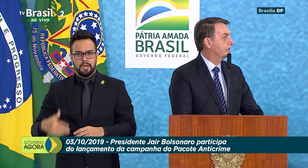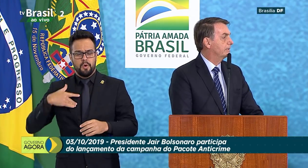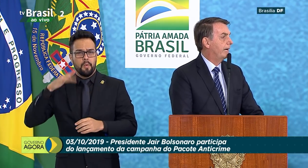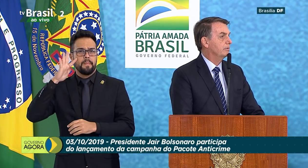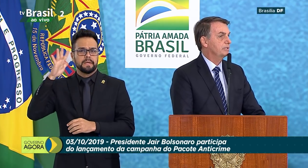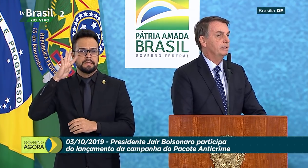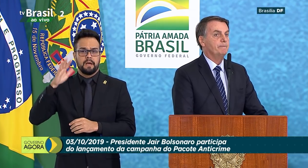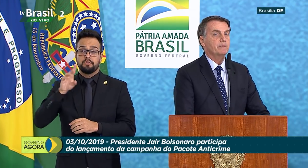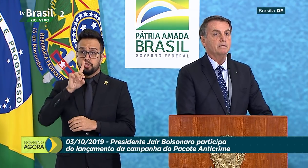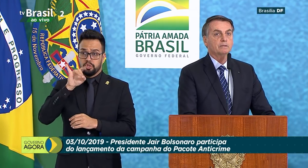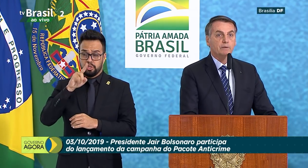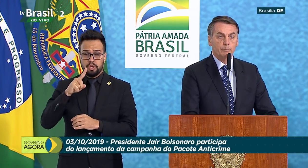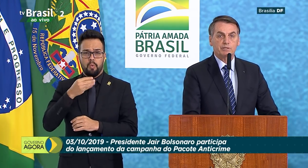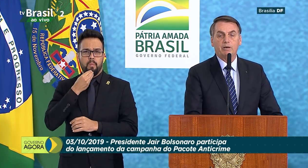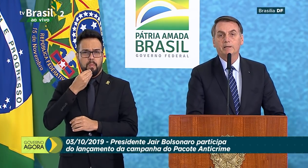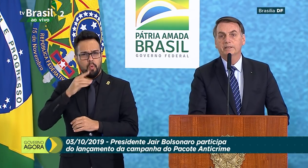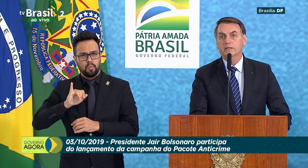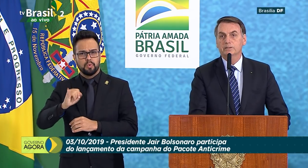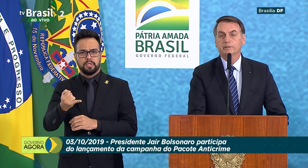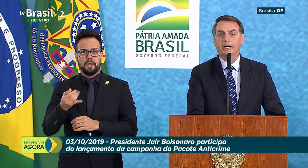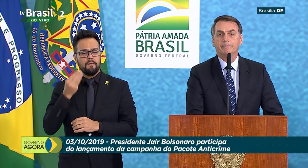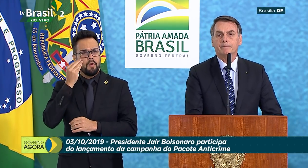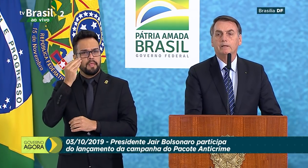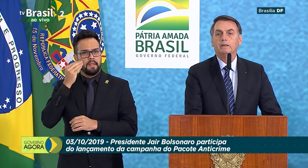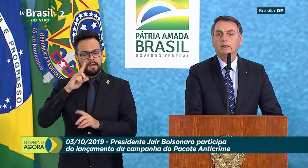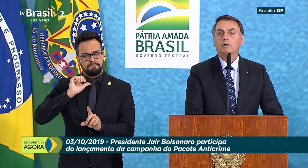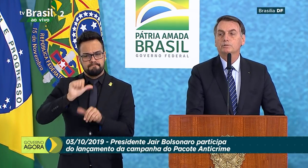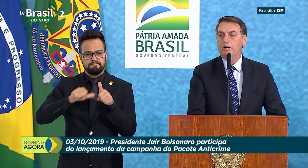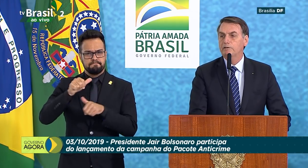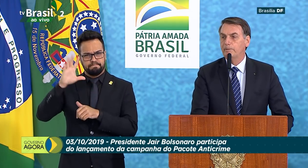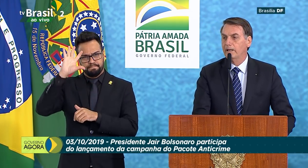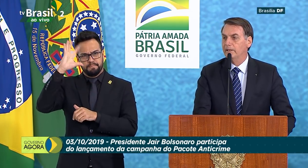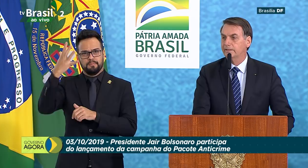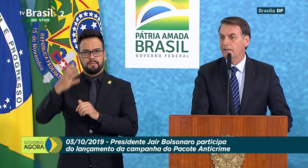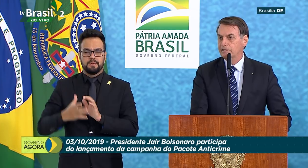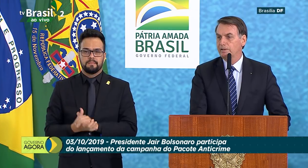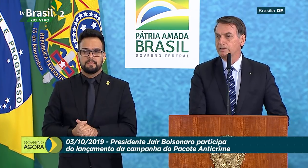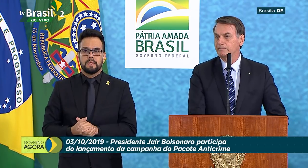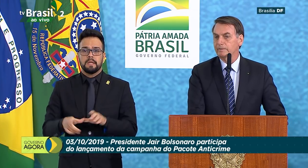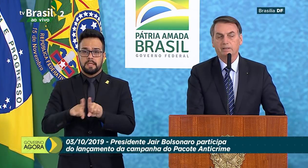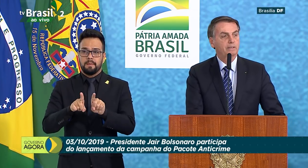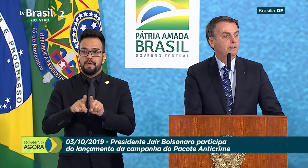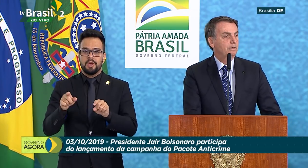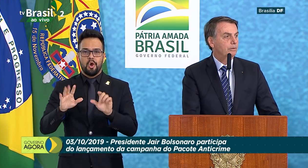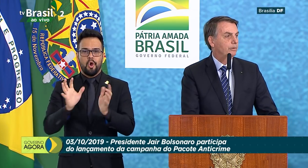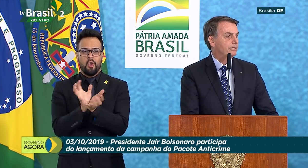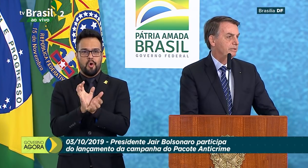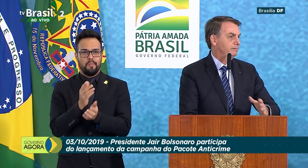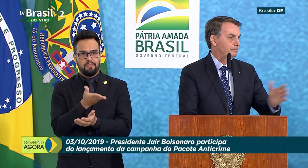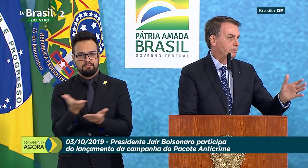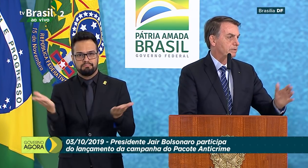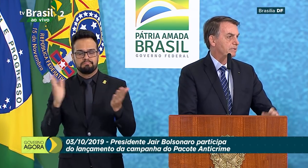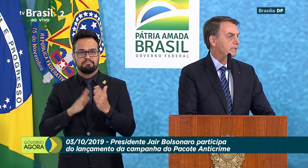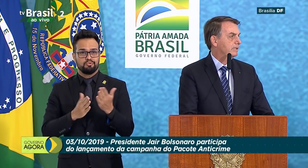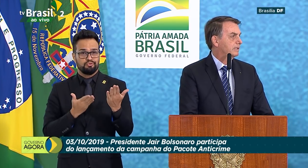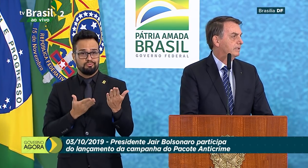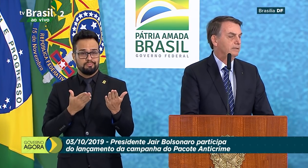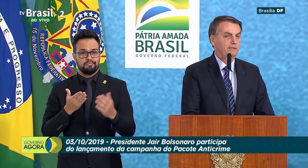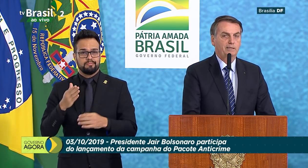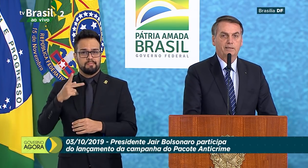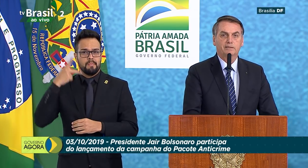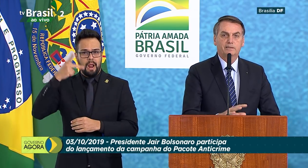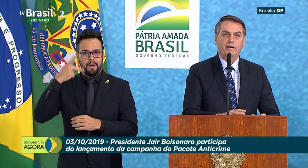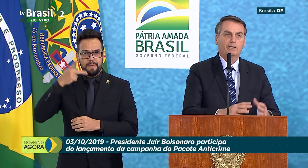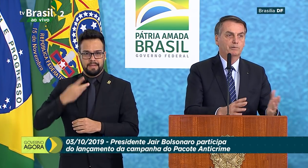tiver oportunidade um dia, vamos buscar uma maneira de mudar. Aos jovens parlamentares que estão aqui. Hoje, muitos de vocês